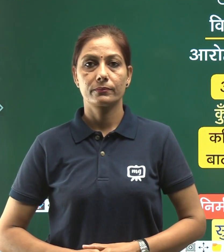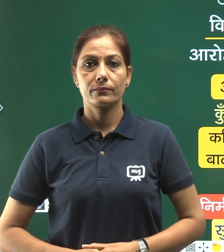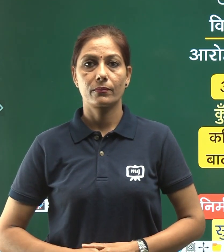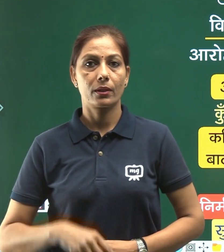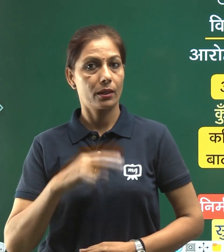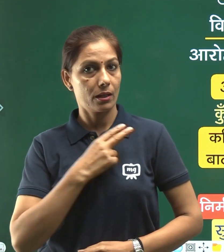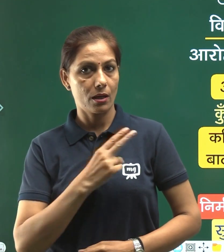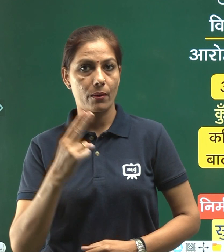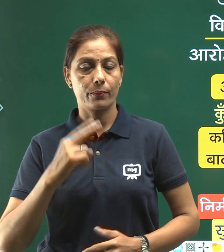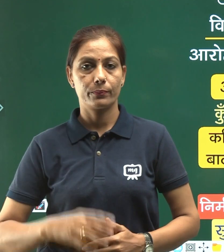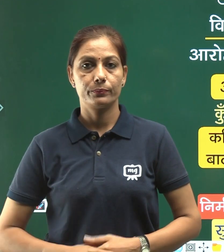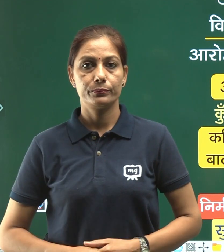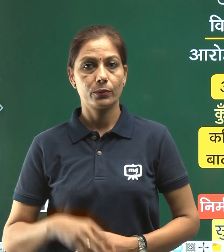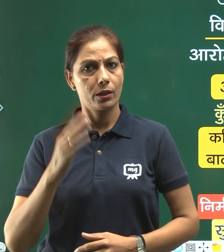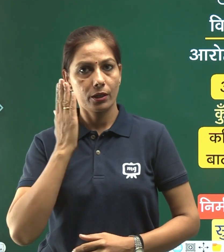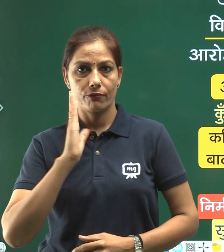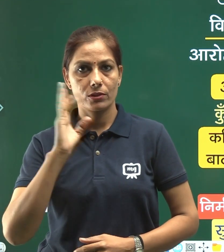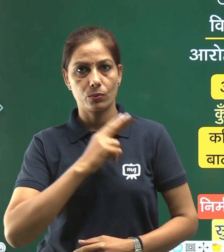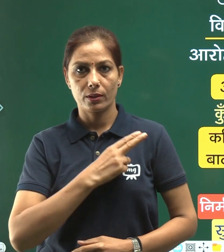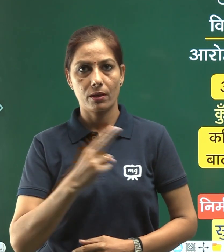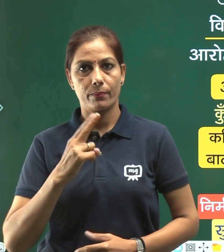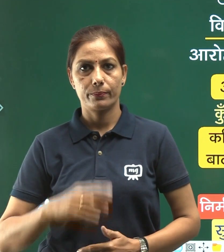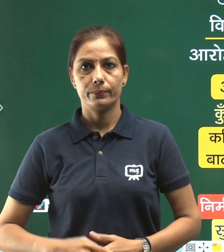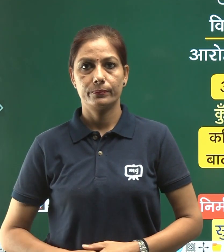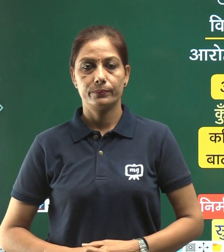कविता के बहाने और बात सीधी थी पर।